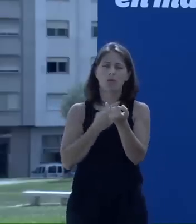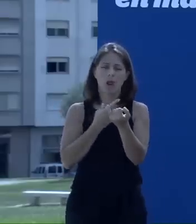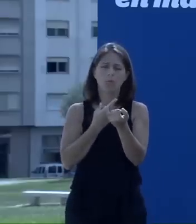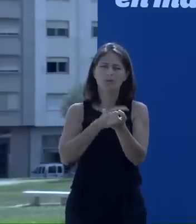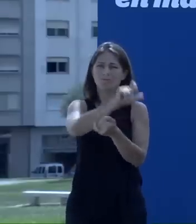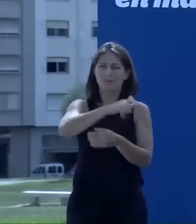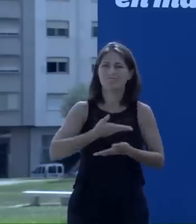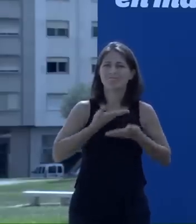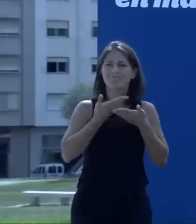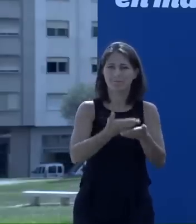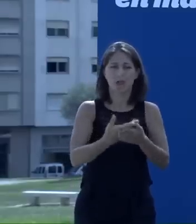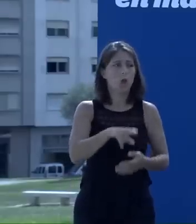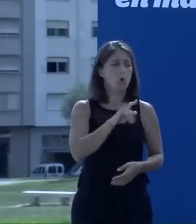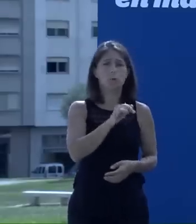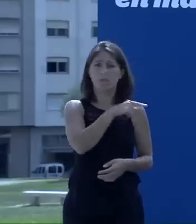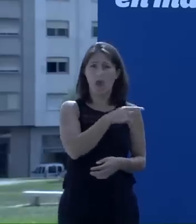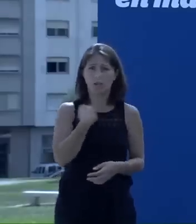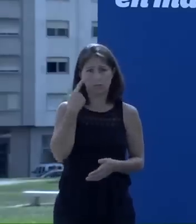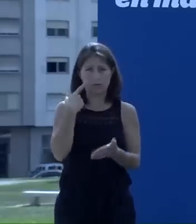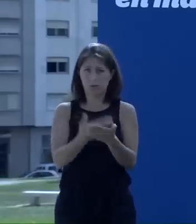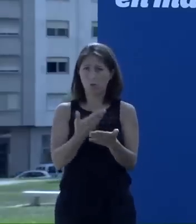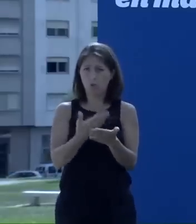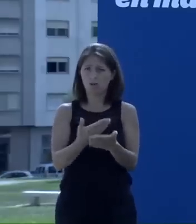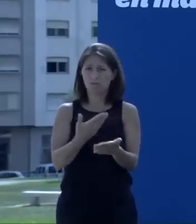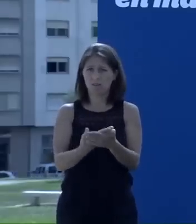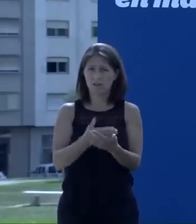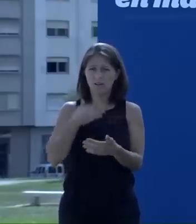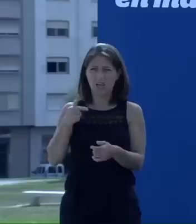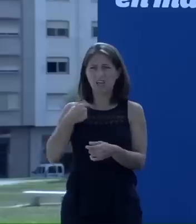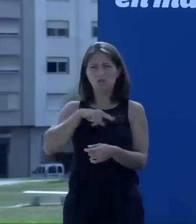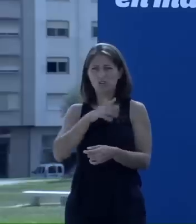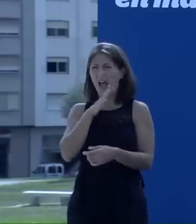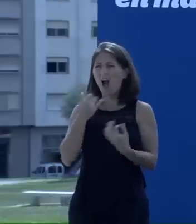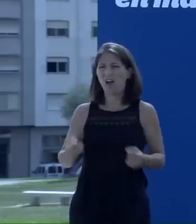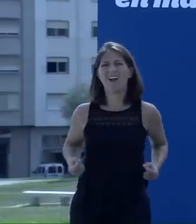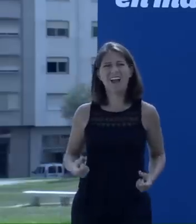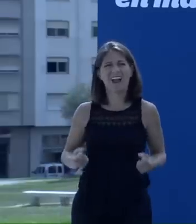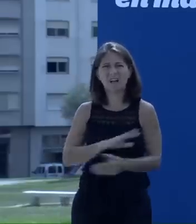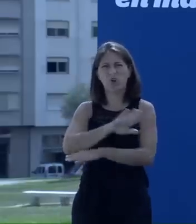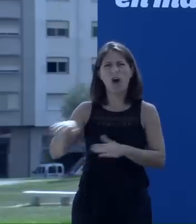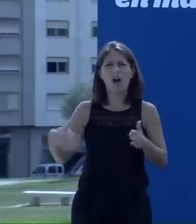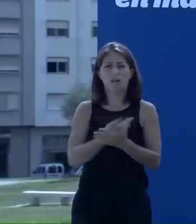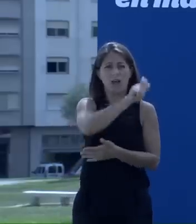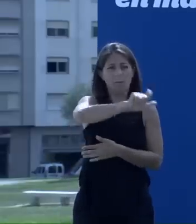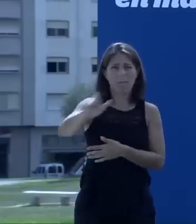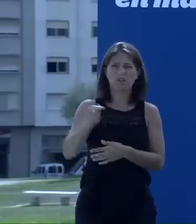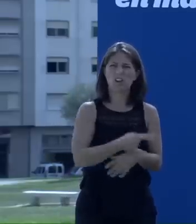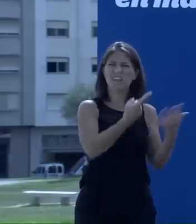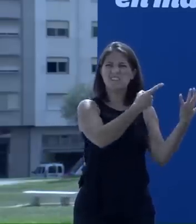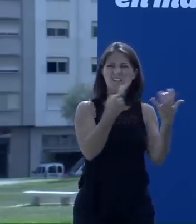algo que o noso candidato Luís Villares está a demostrar estes días. E chegamos a un gasto de 650 euros por